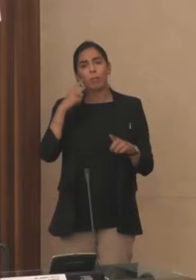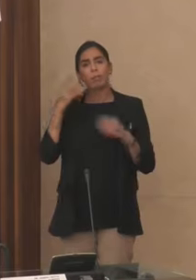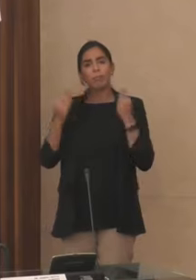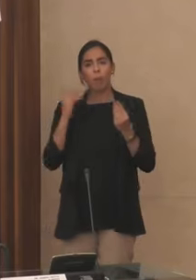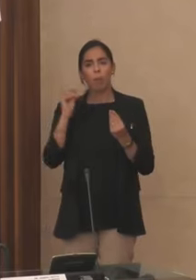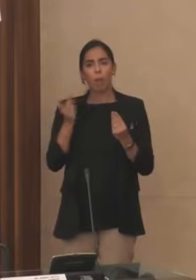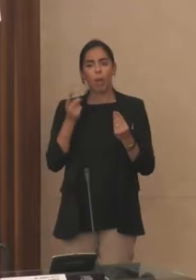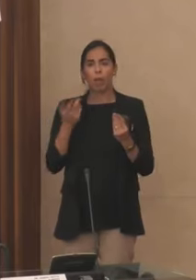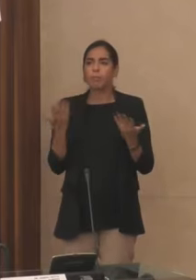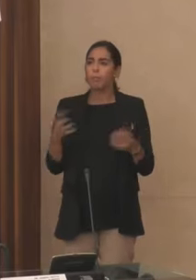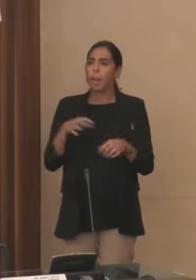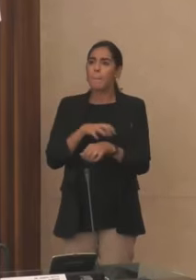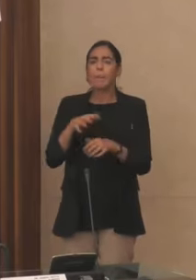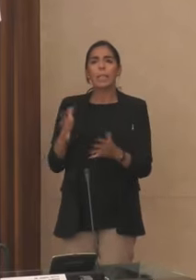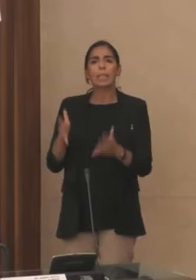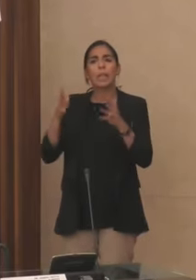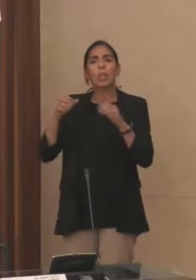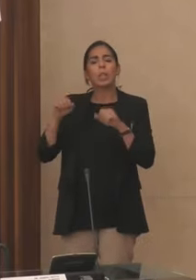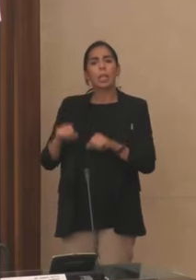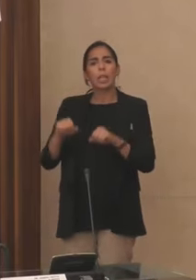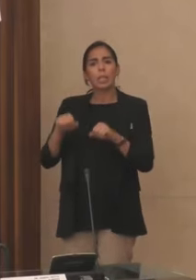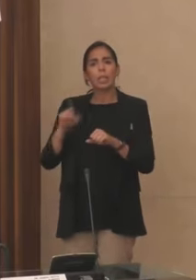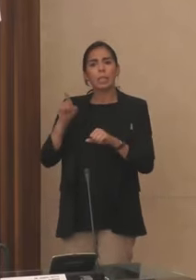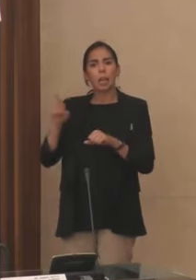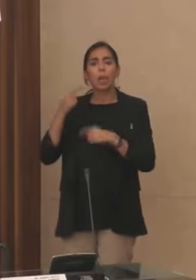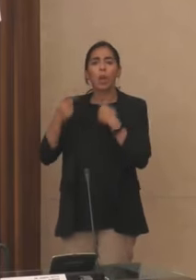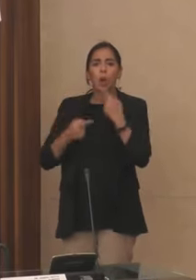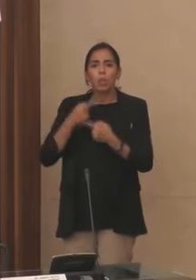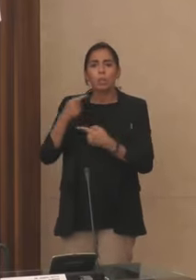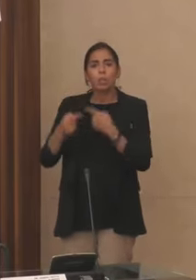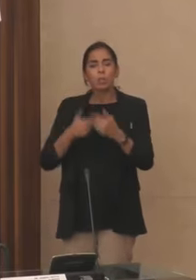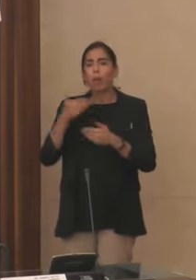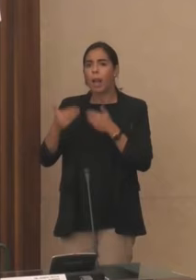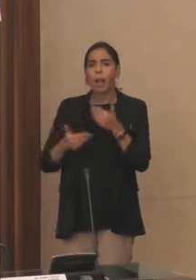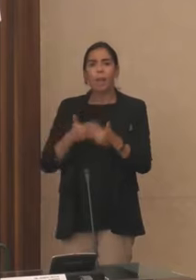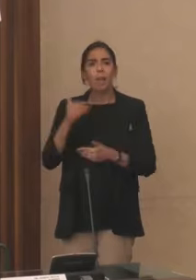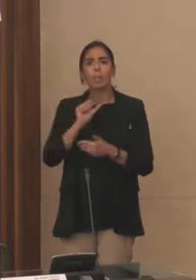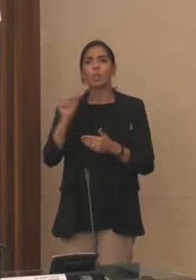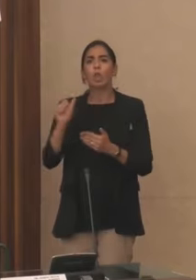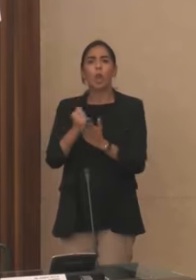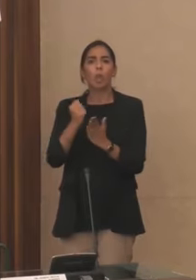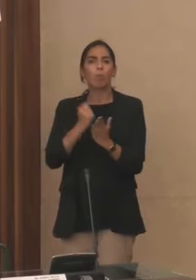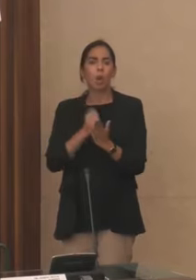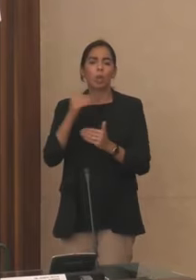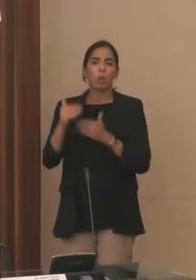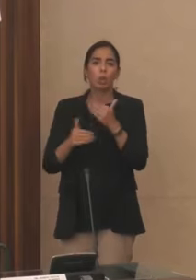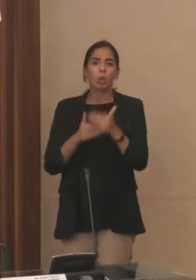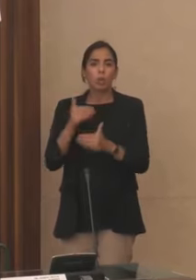il Ministero della Sanità ha continuato a portare avanti protocolli